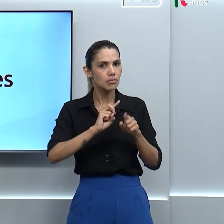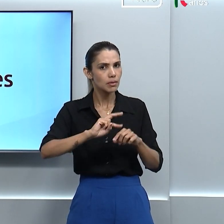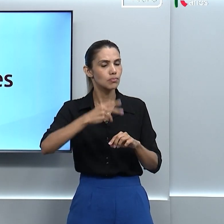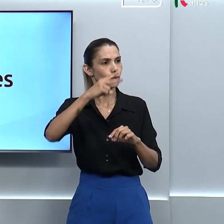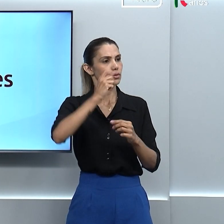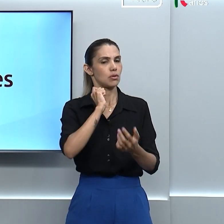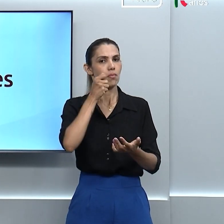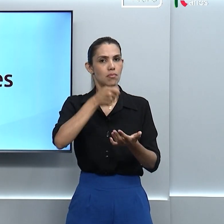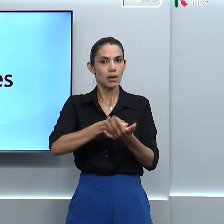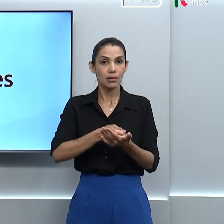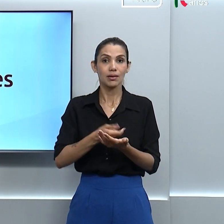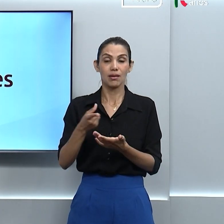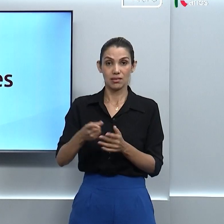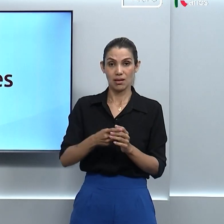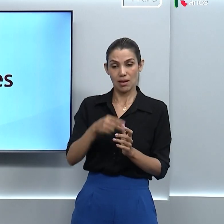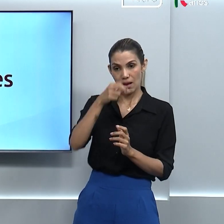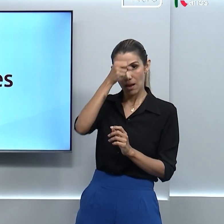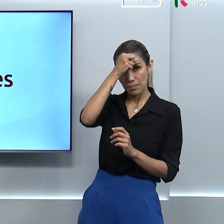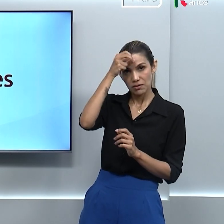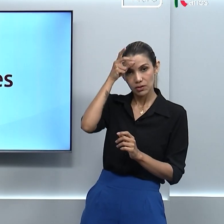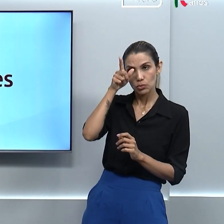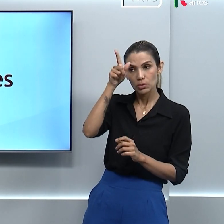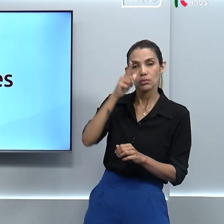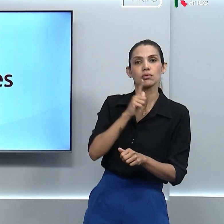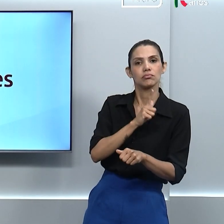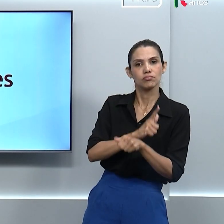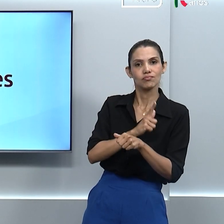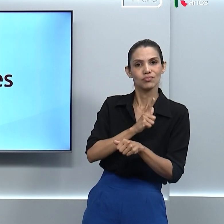a proposta da Prefeitura Municipal de Aparecida,